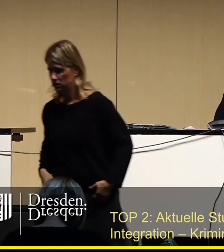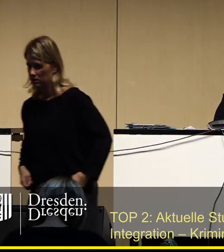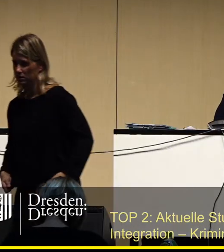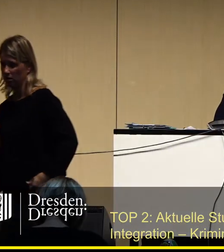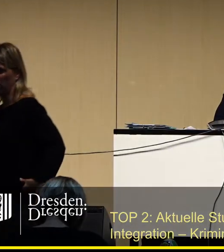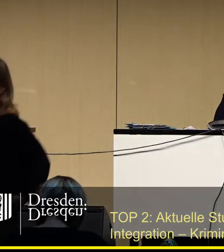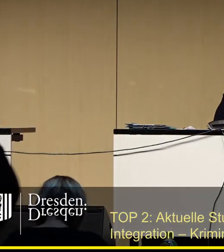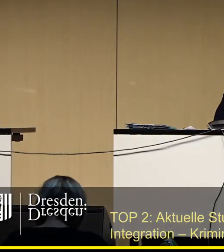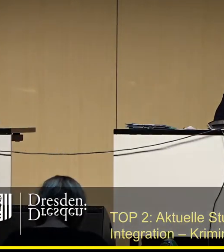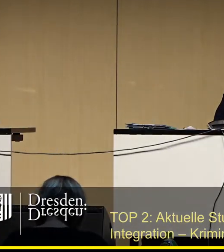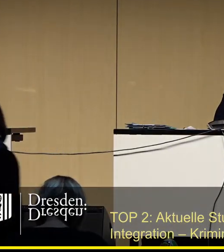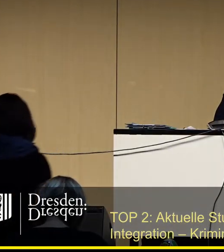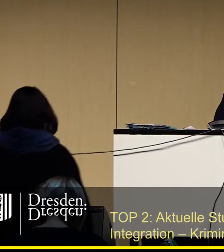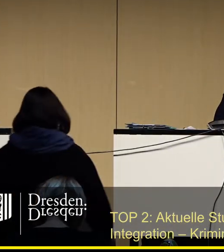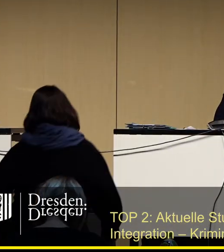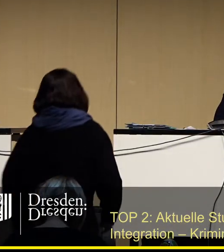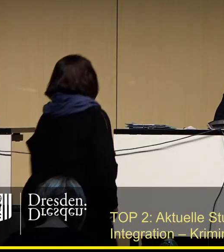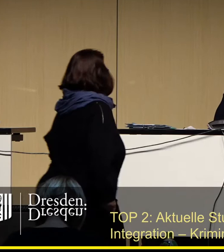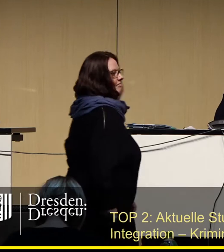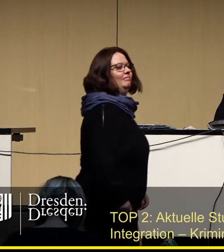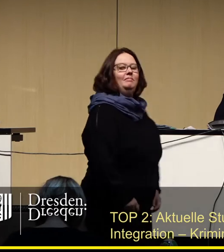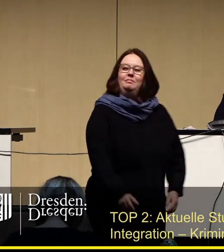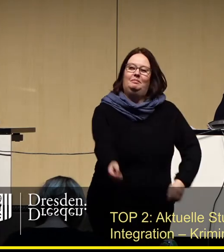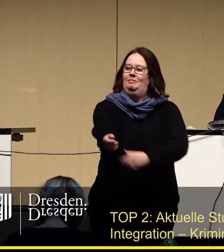Für die Freien Wähler, Herr Hannig.